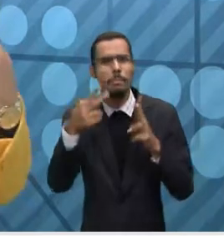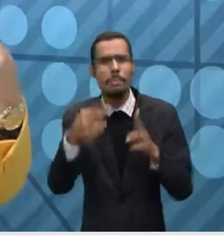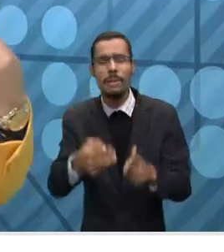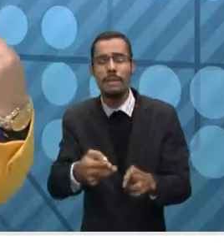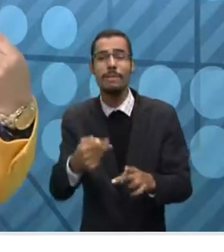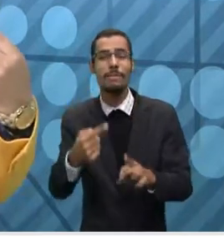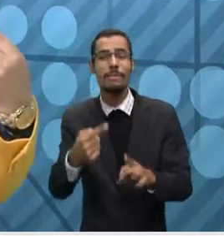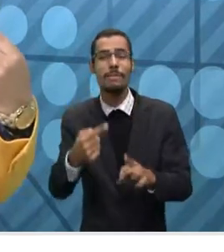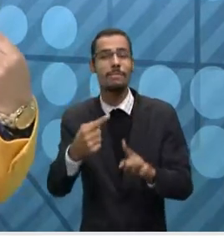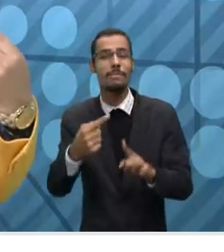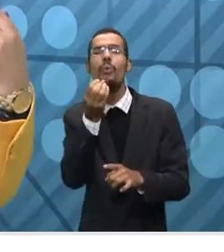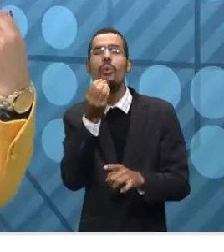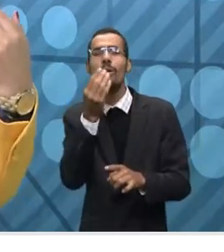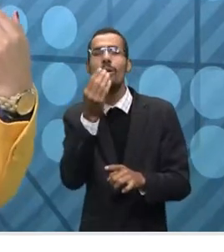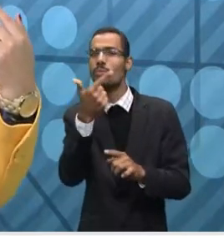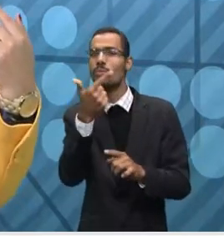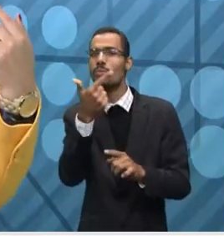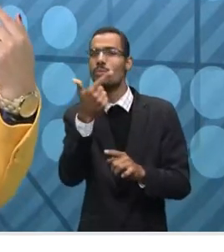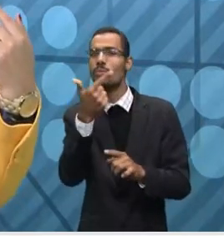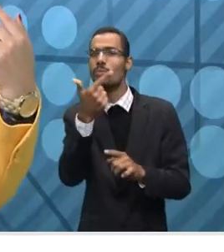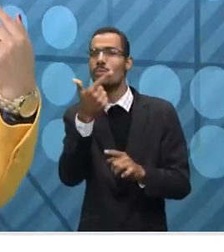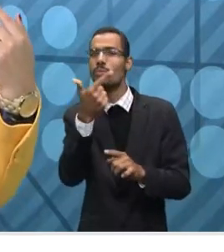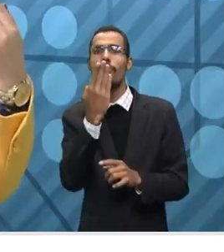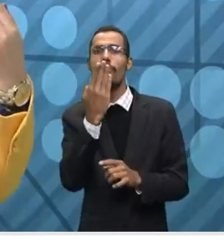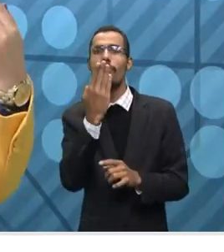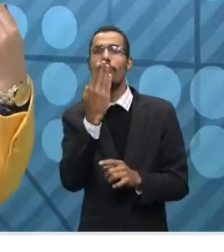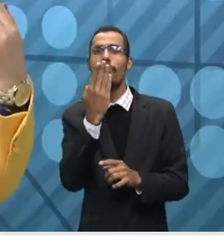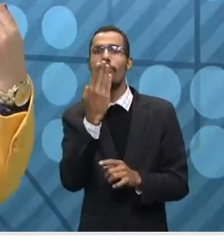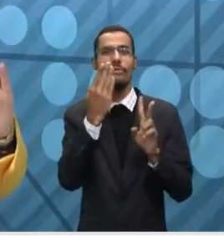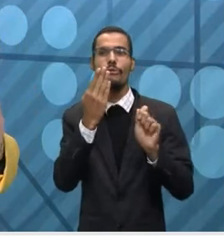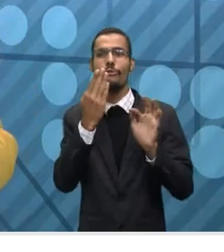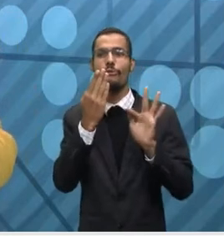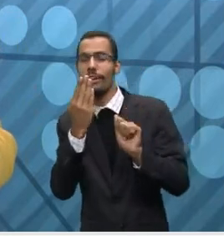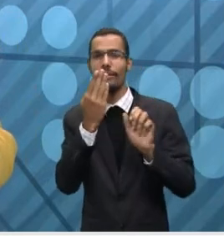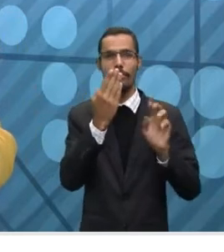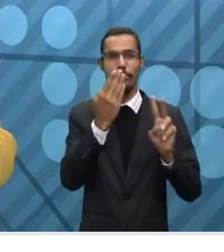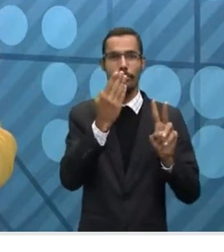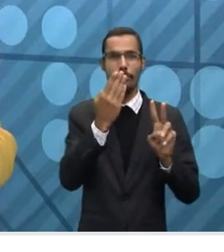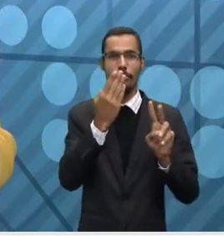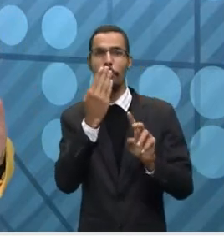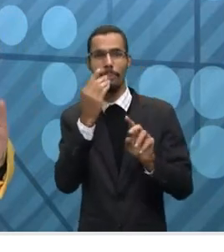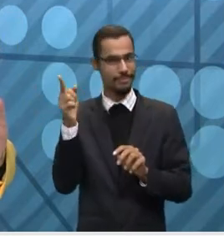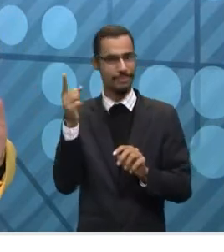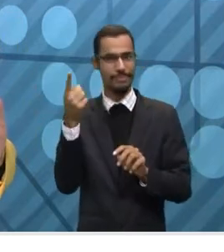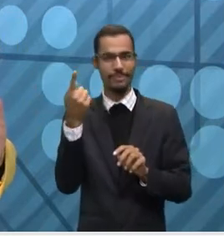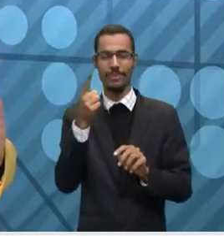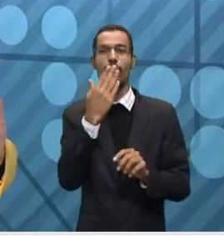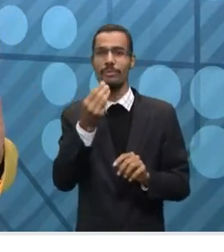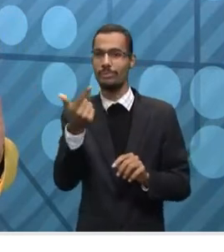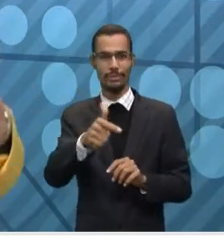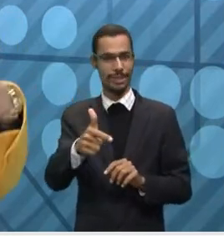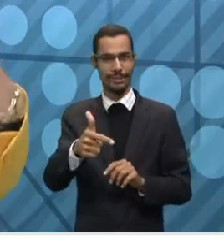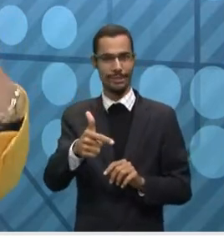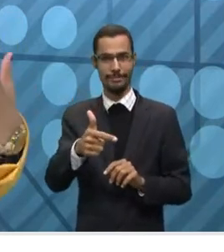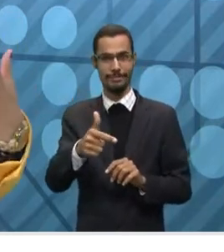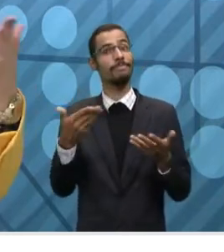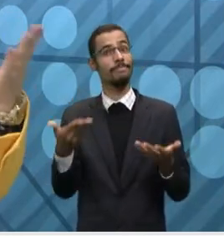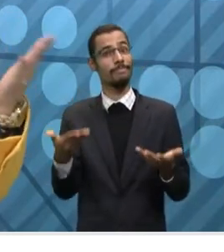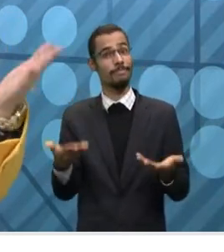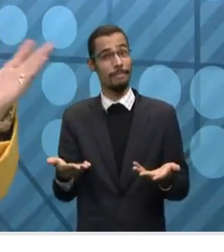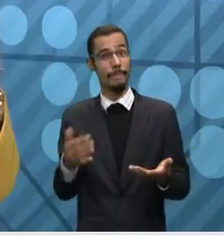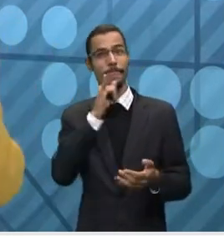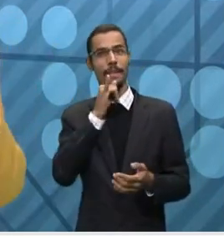articulação. Ó. É mesmo. Mas vaca não tem ventinho. Um outro